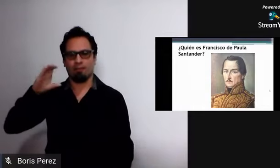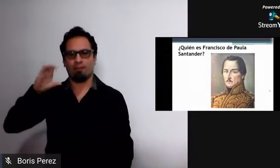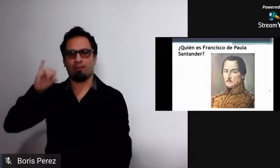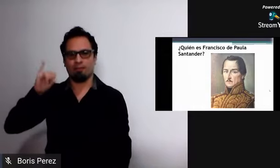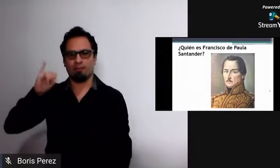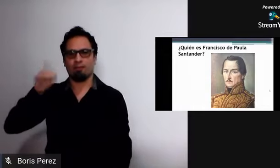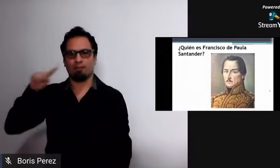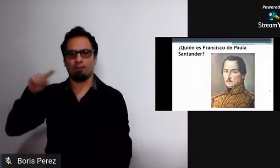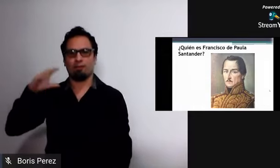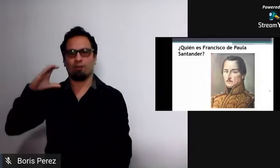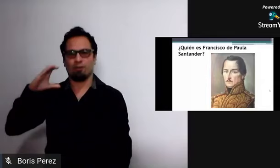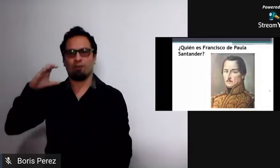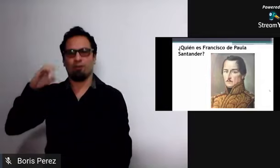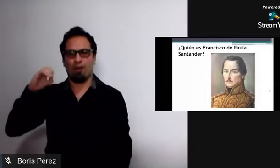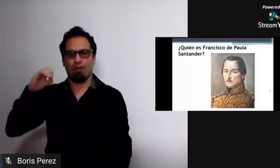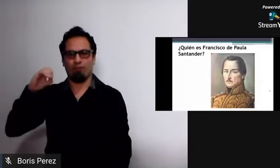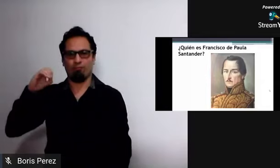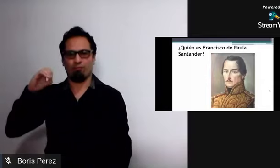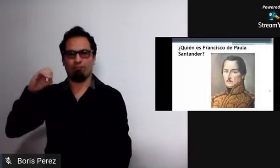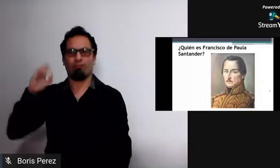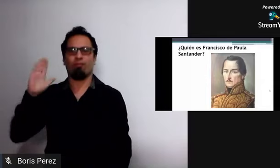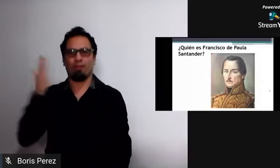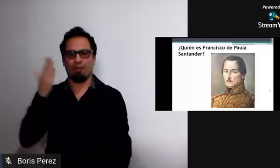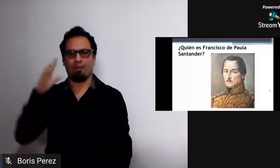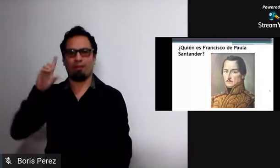se llama Francisco